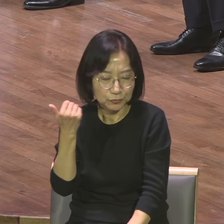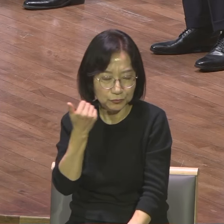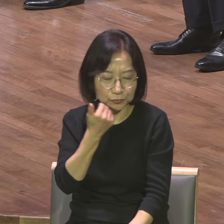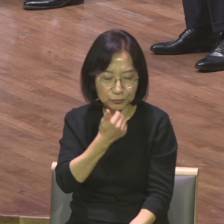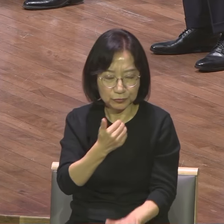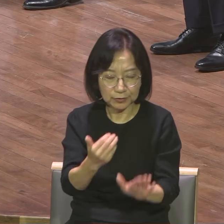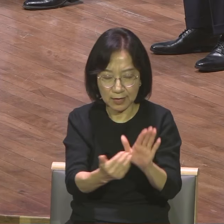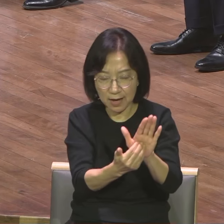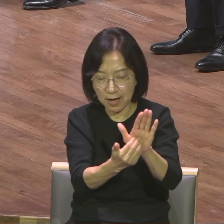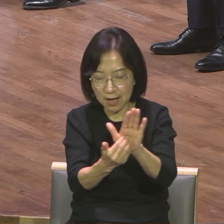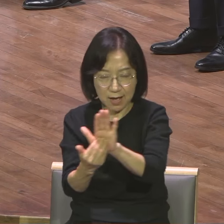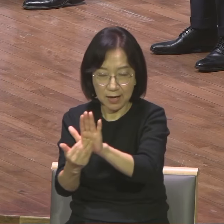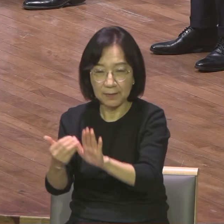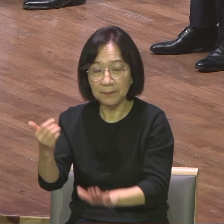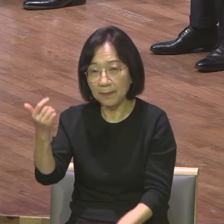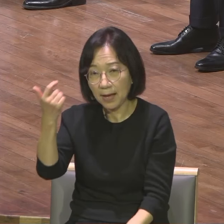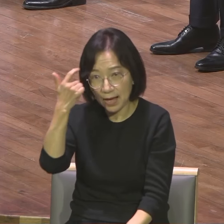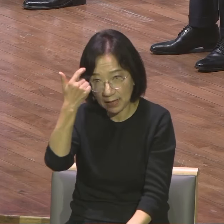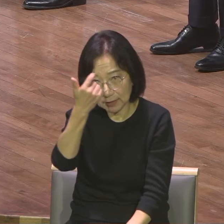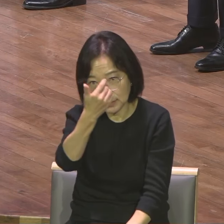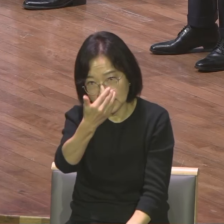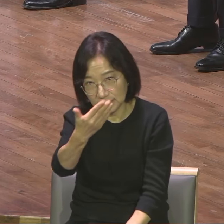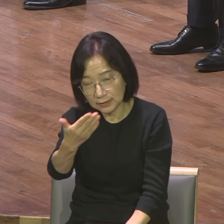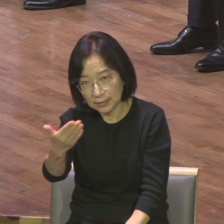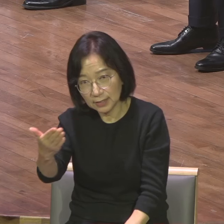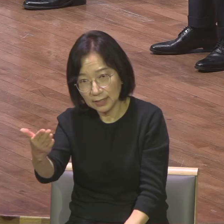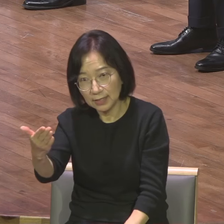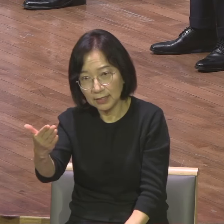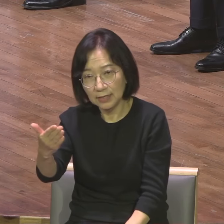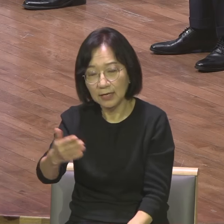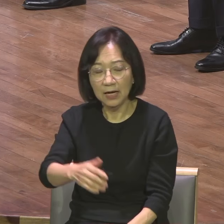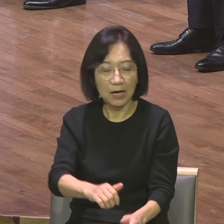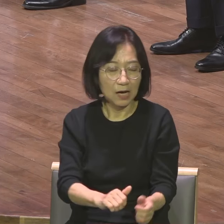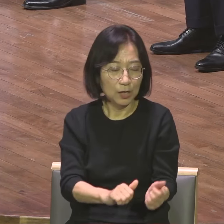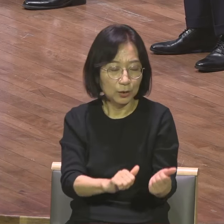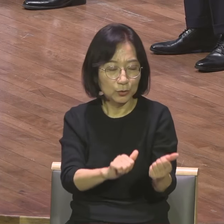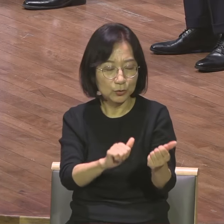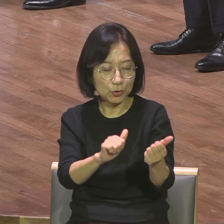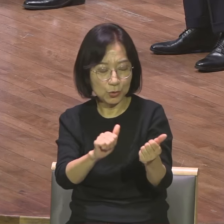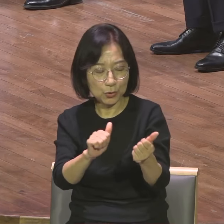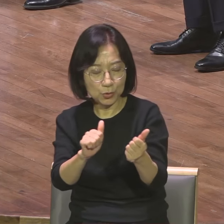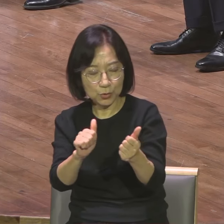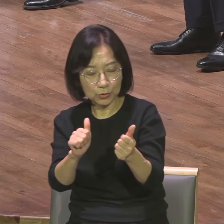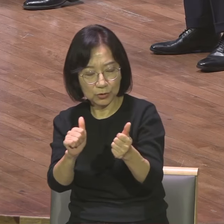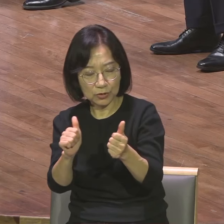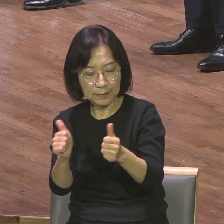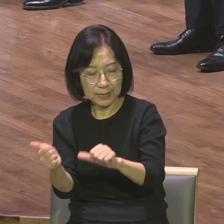어느 누가 막으리까